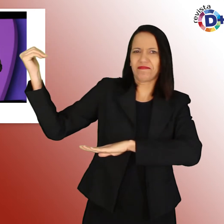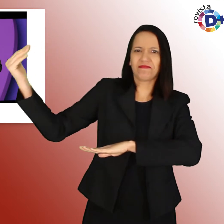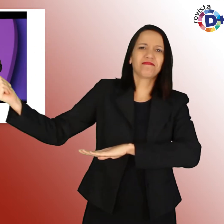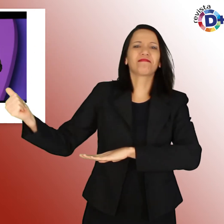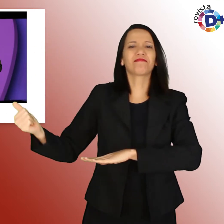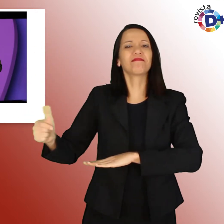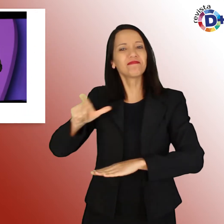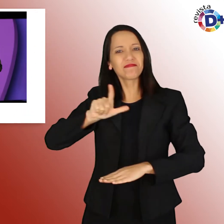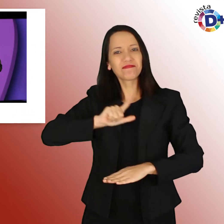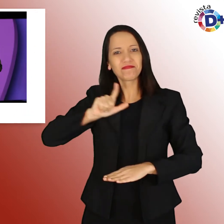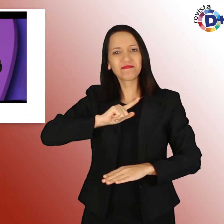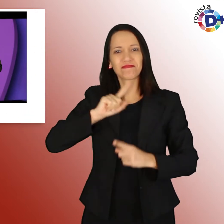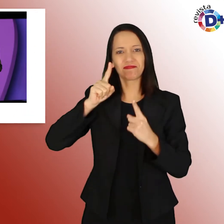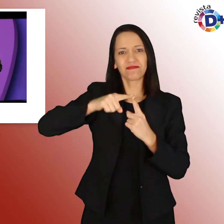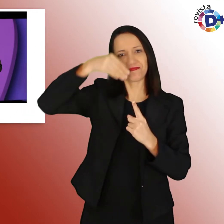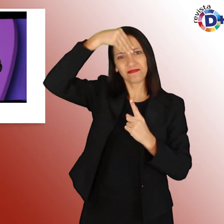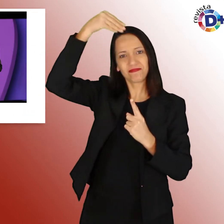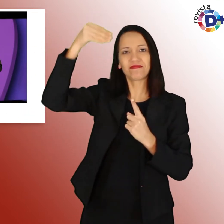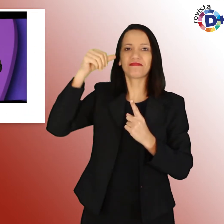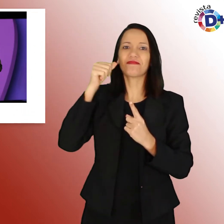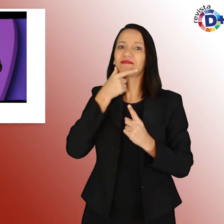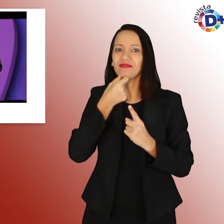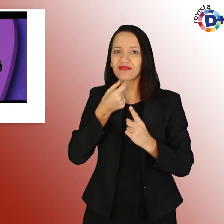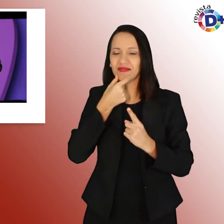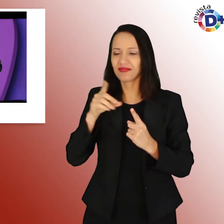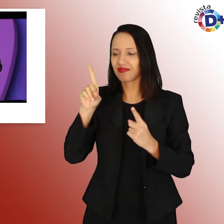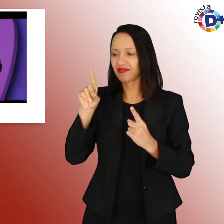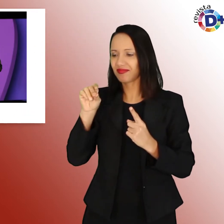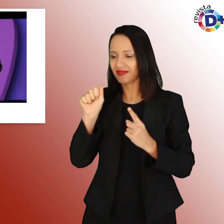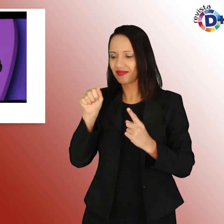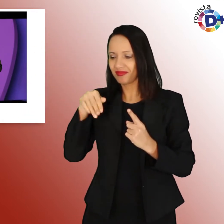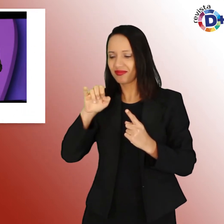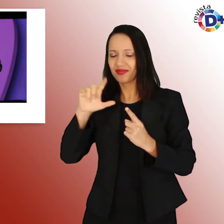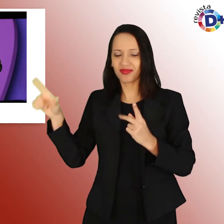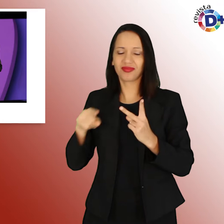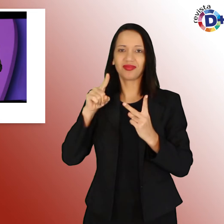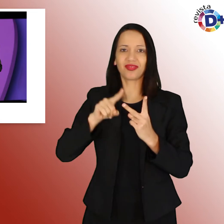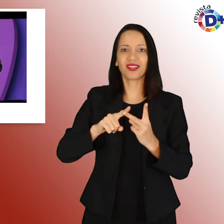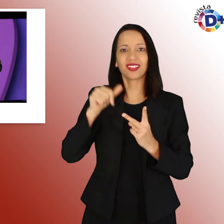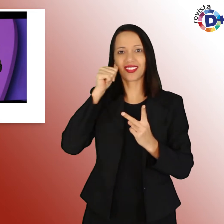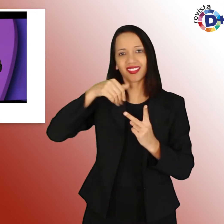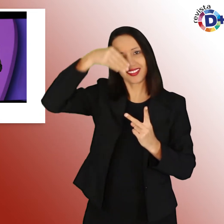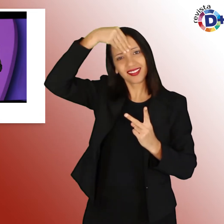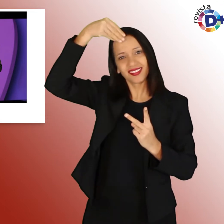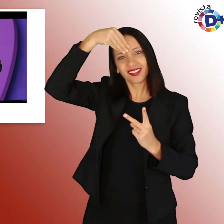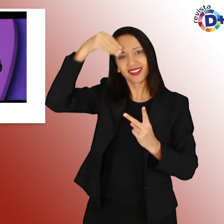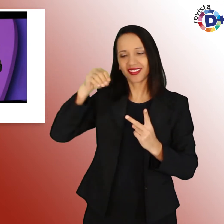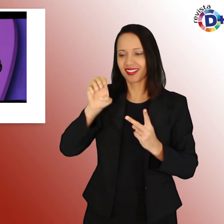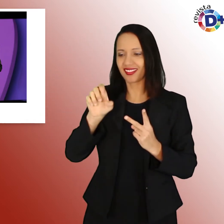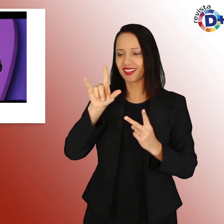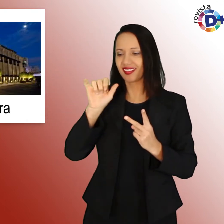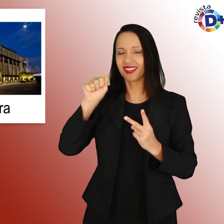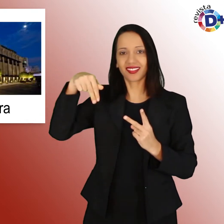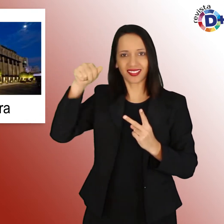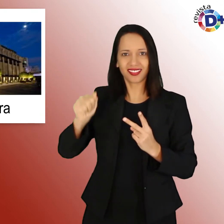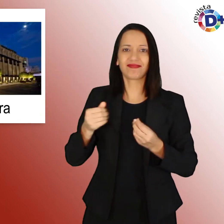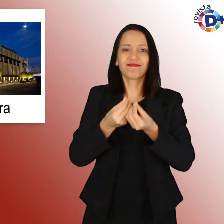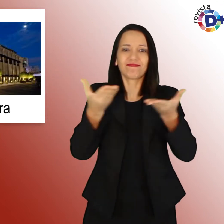e a madrinha do Teleton, Daniel e Eliana. O jantar com leilão beneficente será